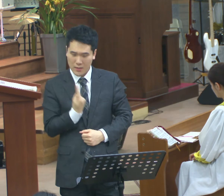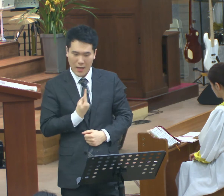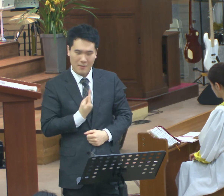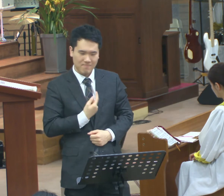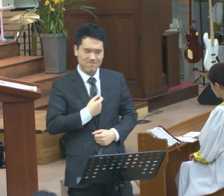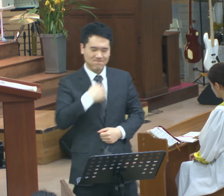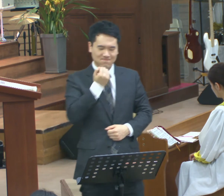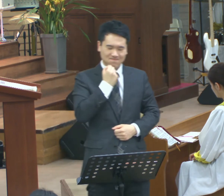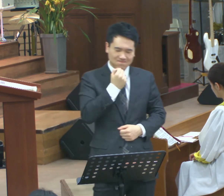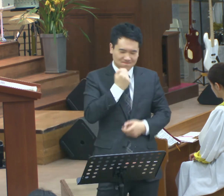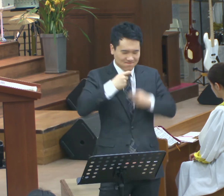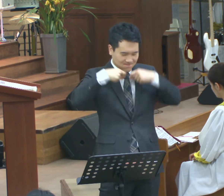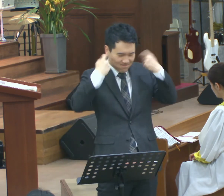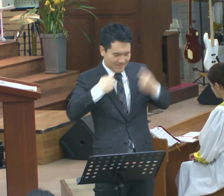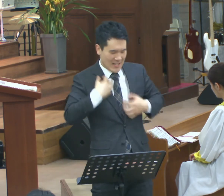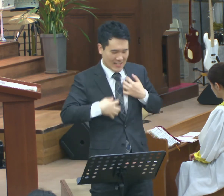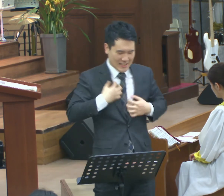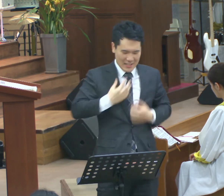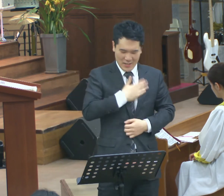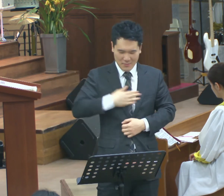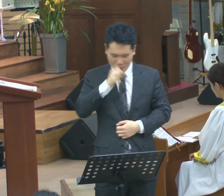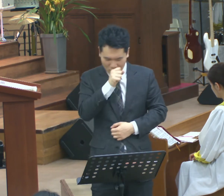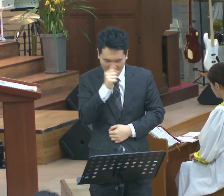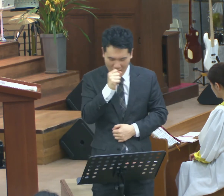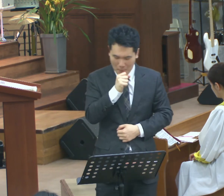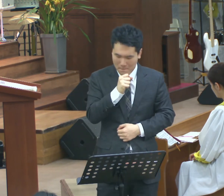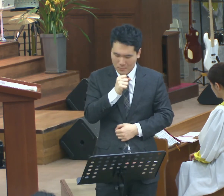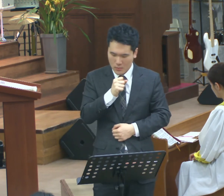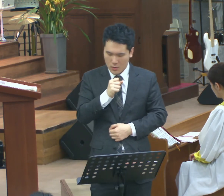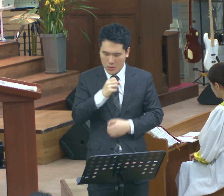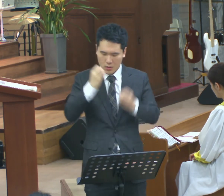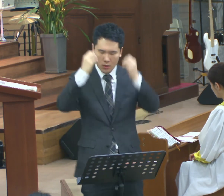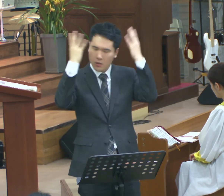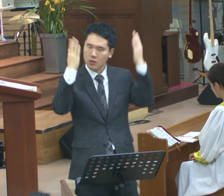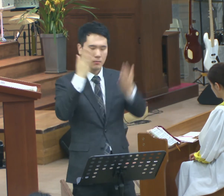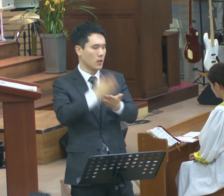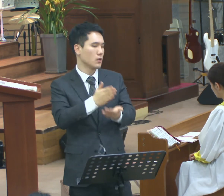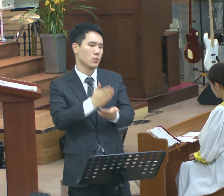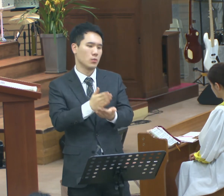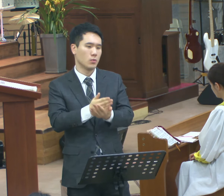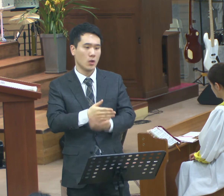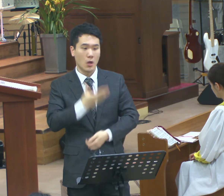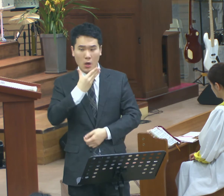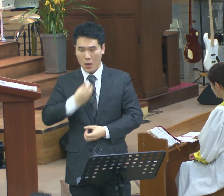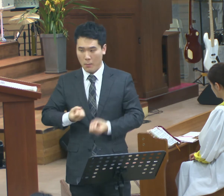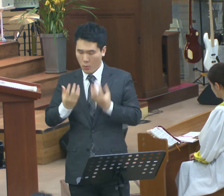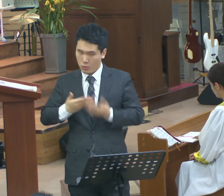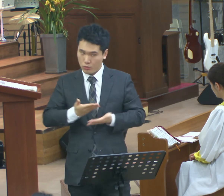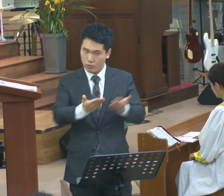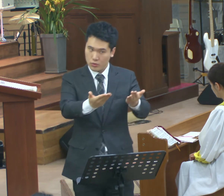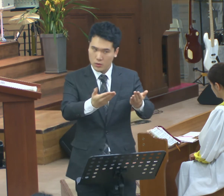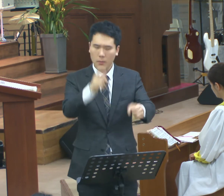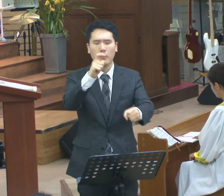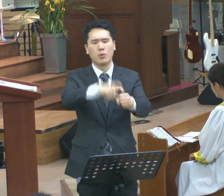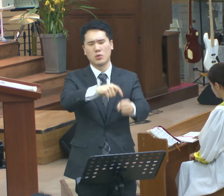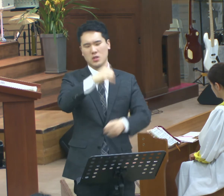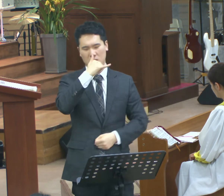좋아하고 여러분이 다 써버리라고 주신 축복이 아니에요. 그 복을 주신 것은 뭔가 있어요. 그걸 깨닫고